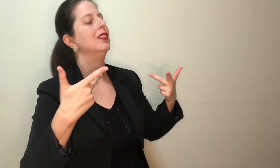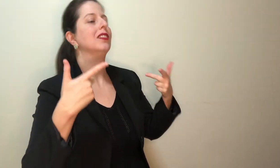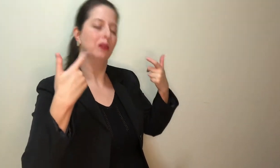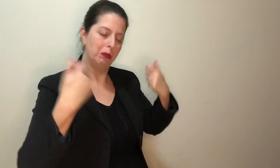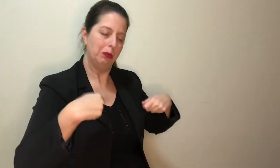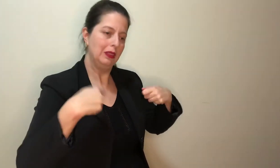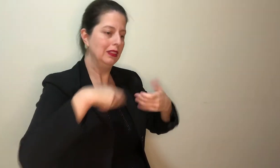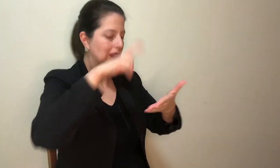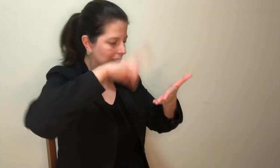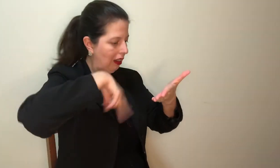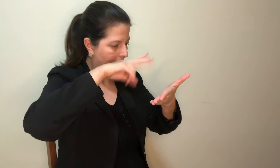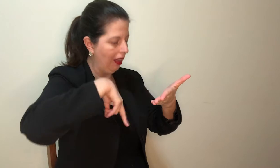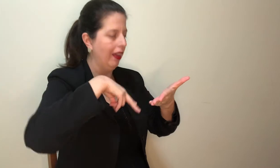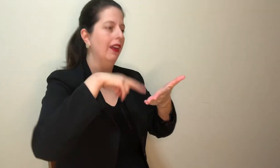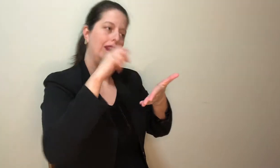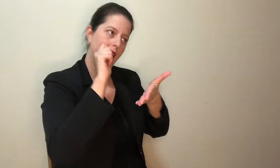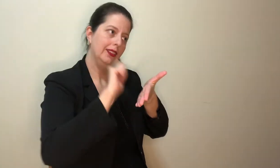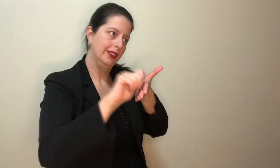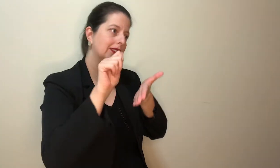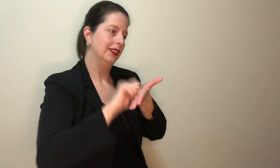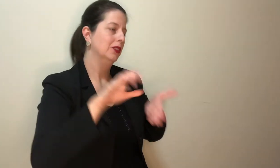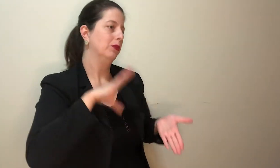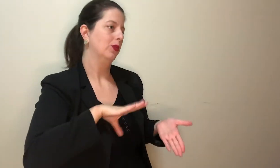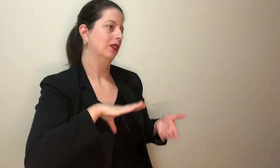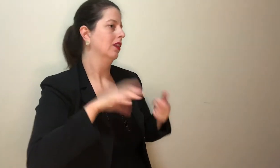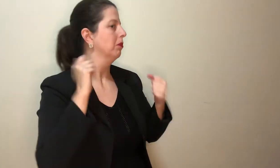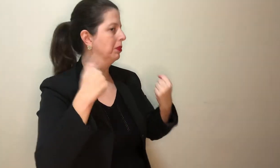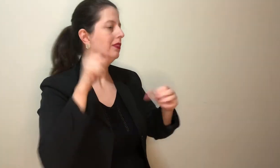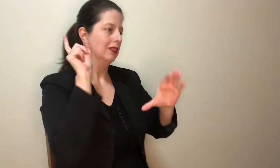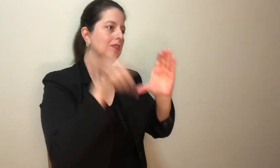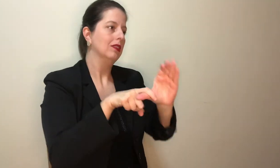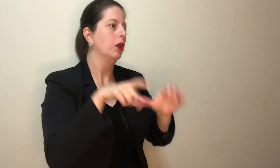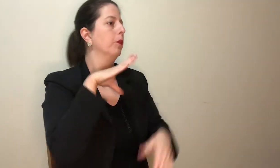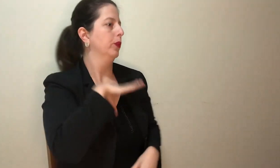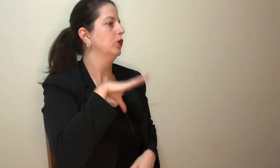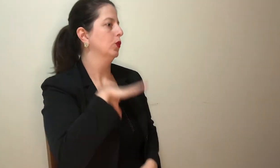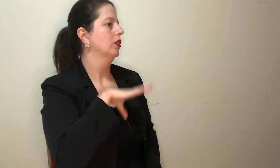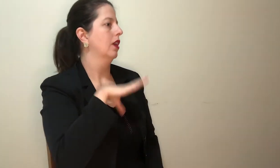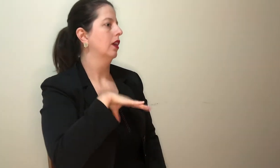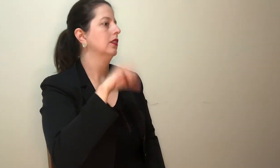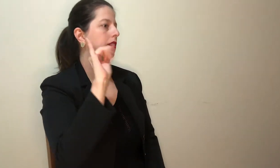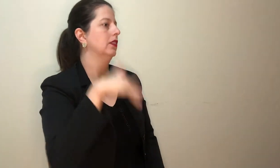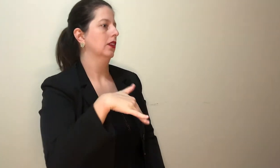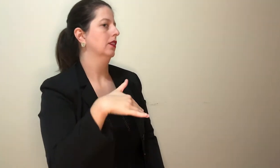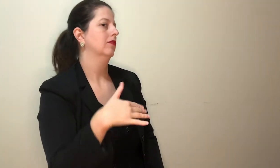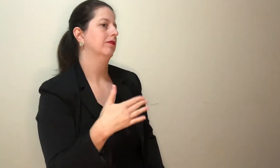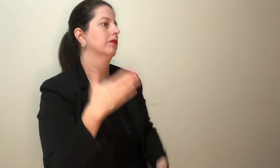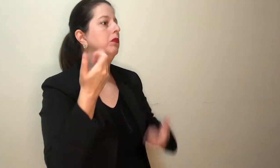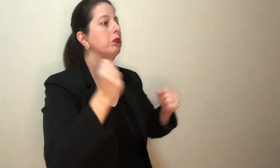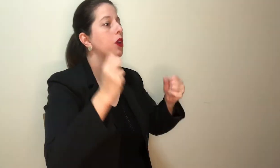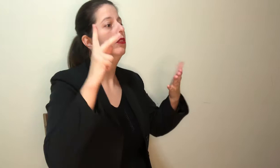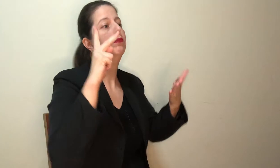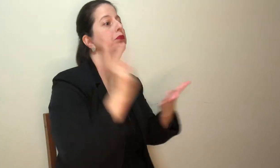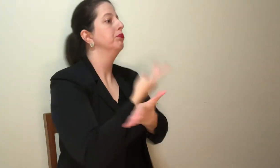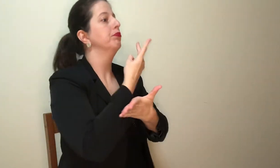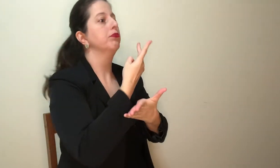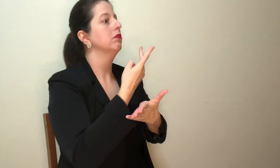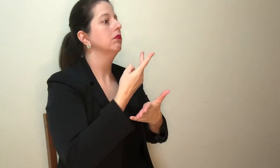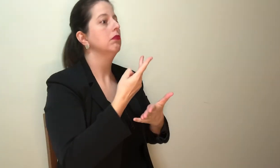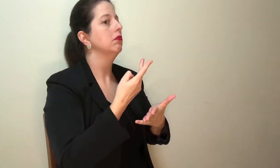Então, a gente tem essa dependência do português, sim. Quando acontece, por exemplo, uma falha na comunicação